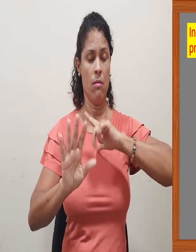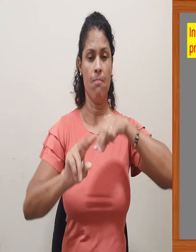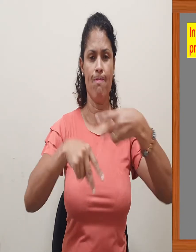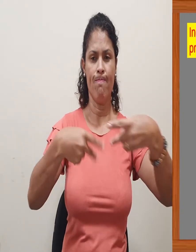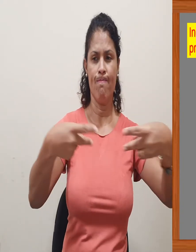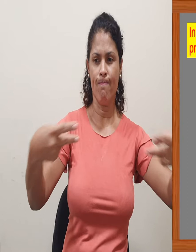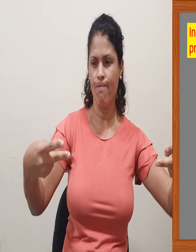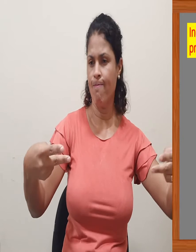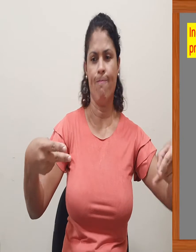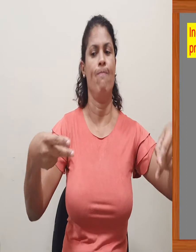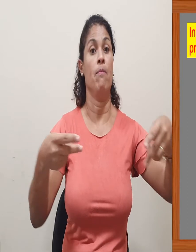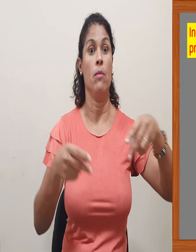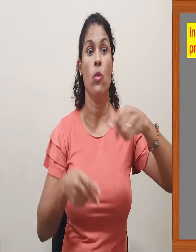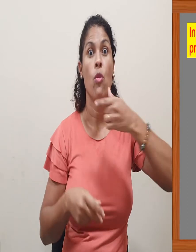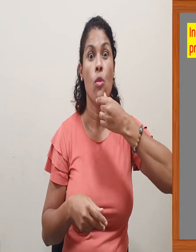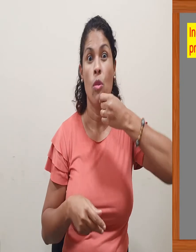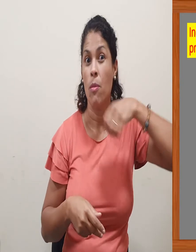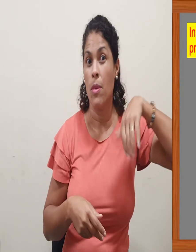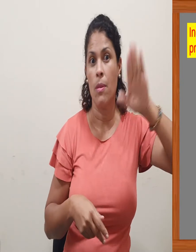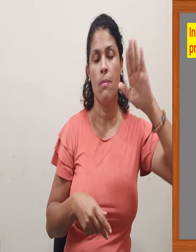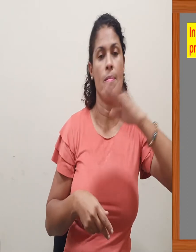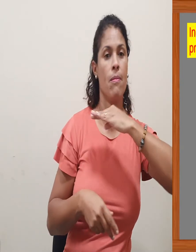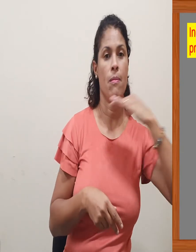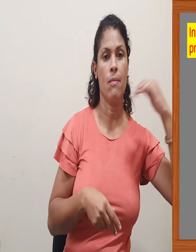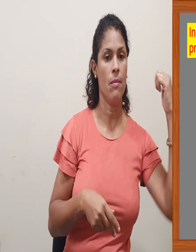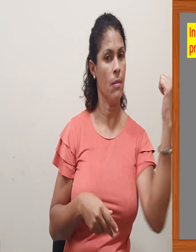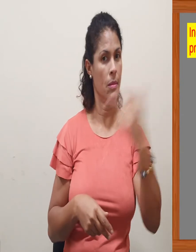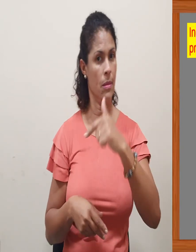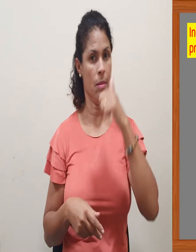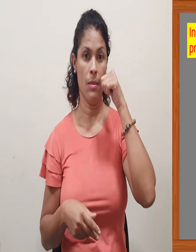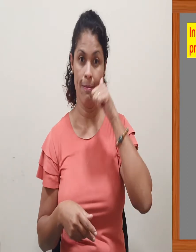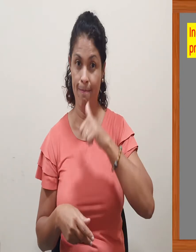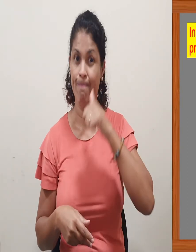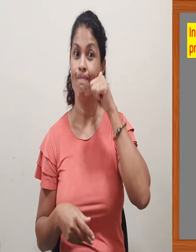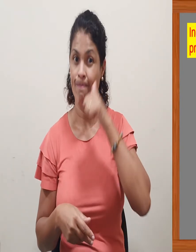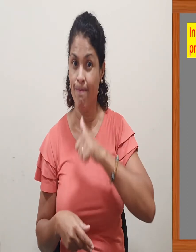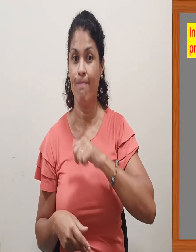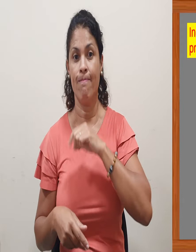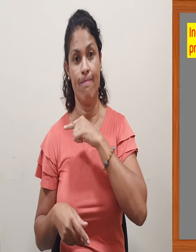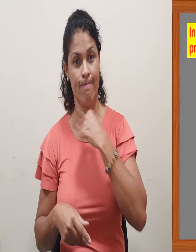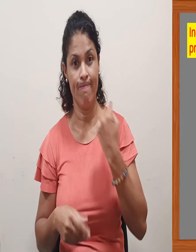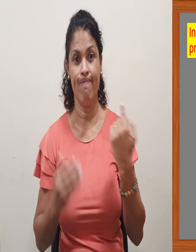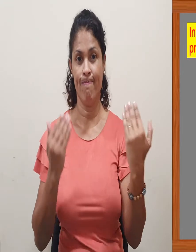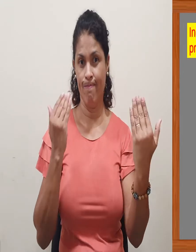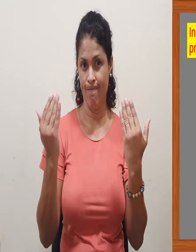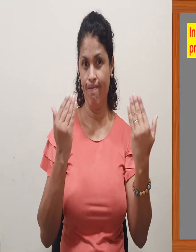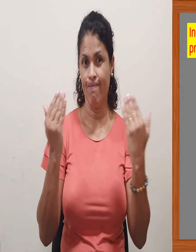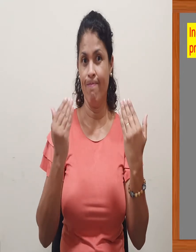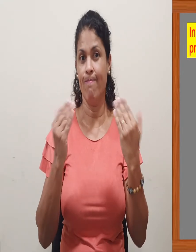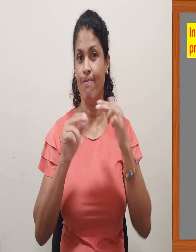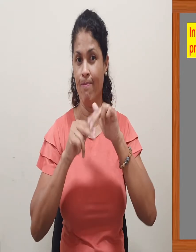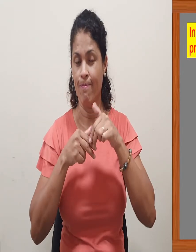menor quando comparado às mulheres, o número de homens que foram óbitos é